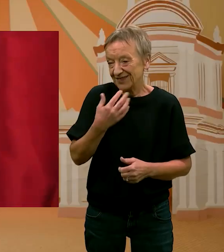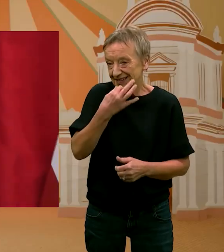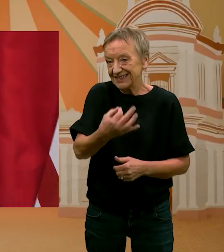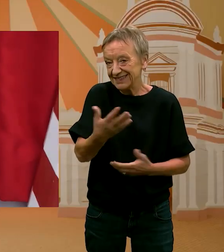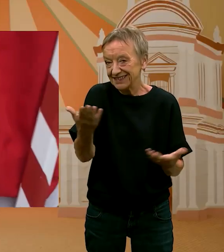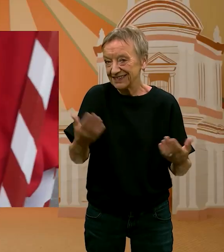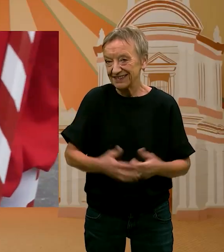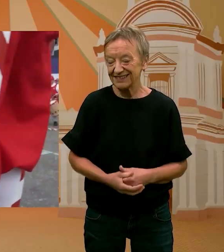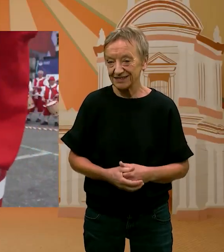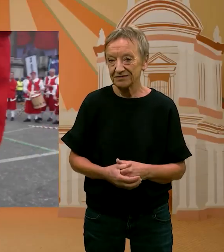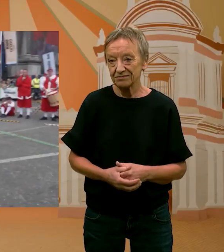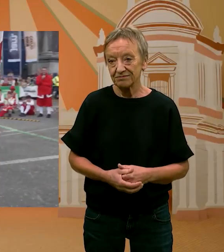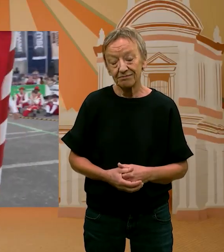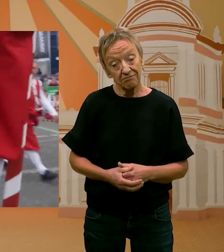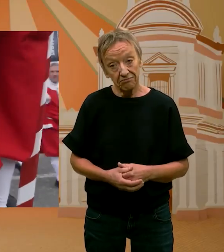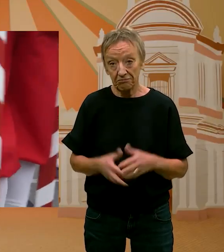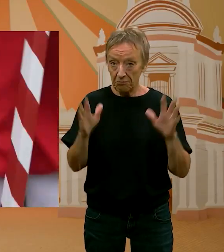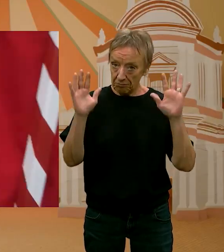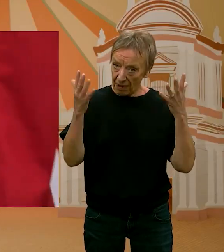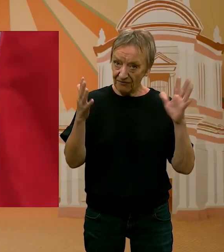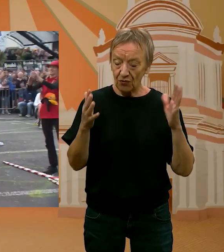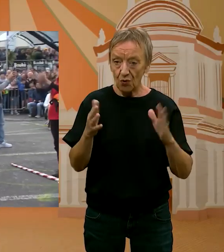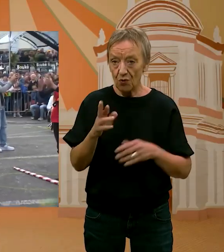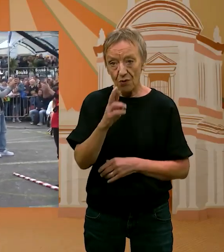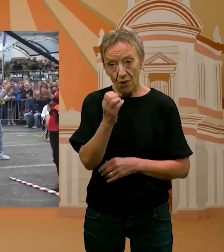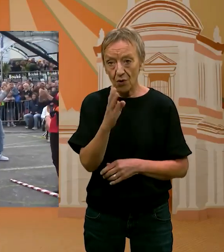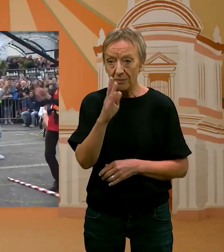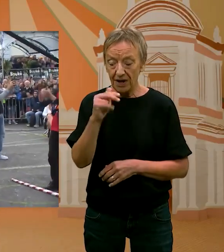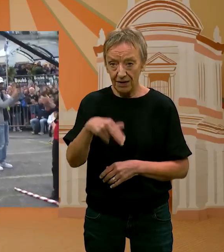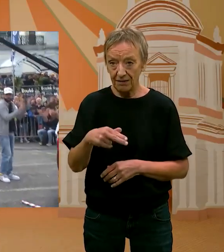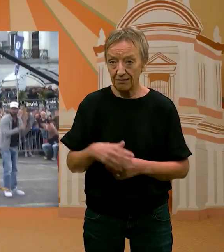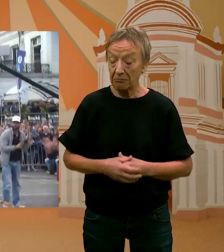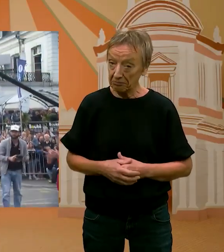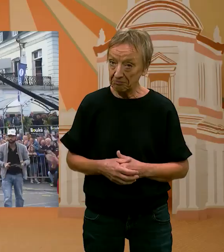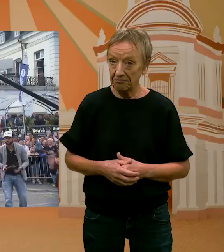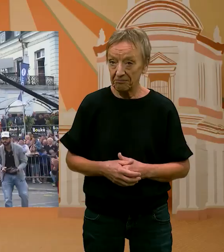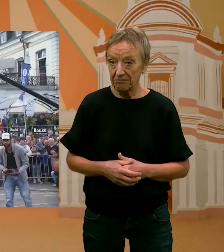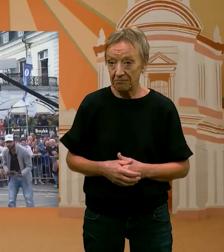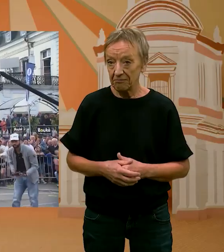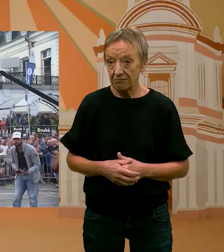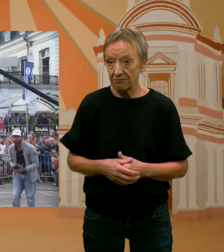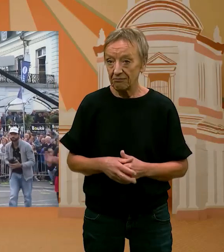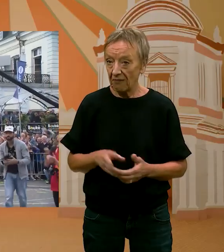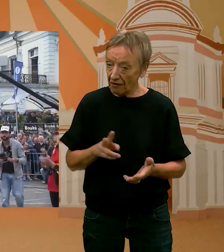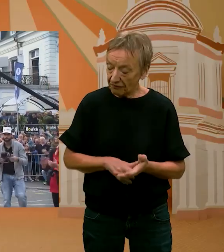peut applaudir. Hein, magnifique. Bravo à Robin. Magnifique prestation de Robin. Vraiment, il a tenu de manière incroyable contre ces 3